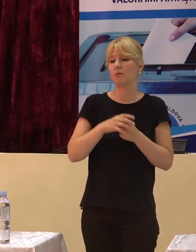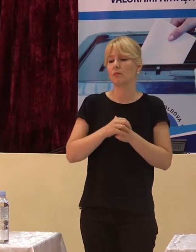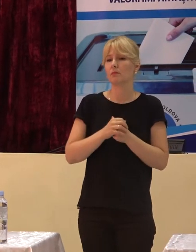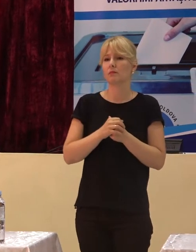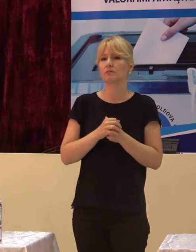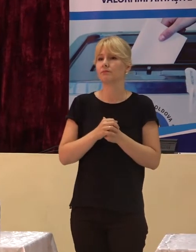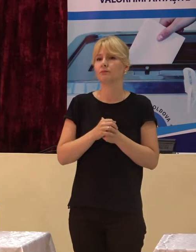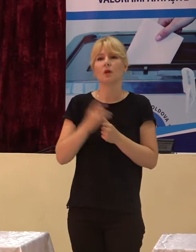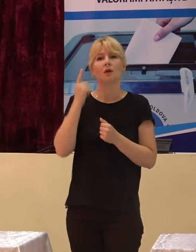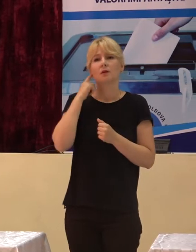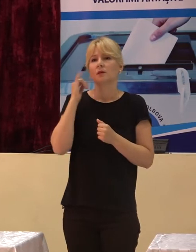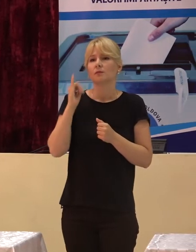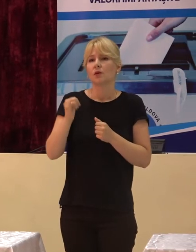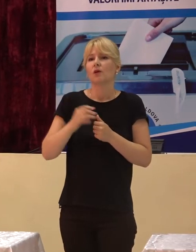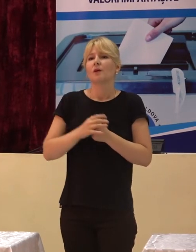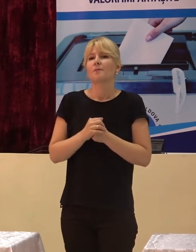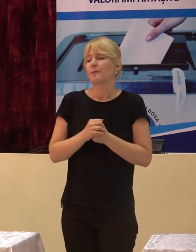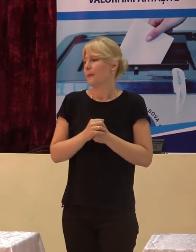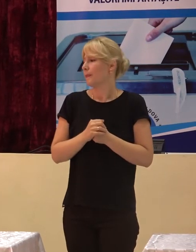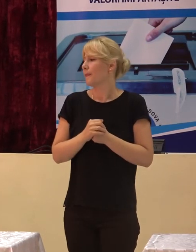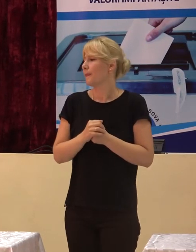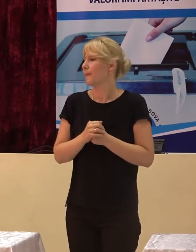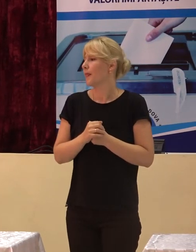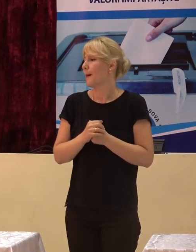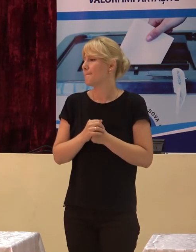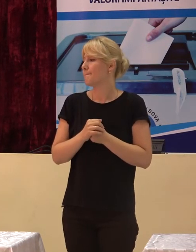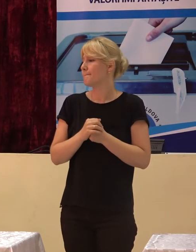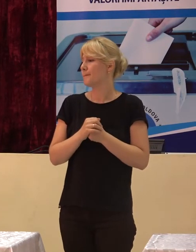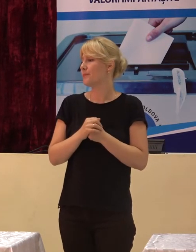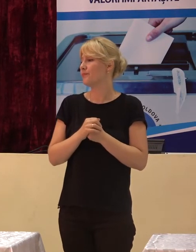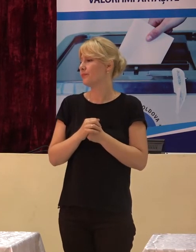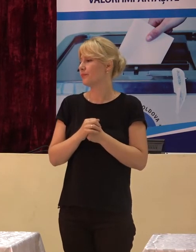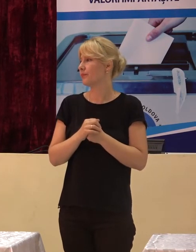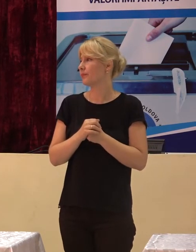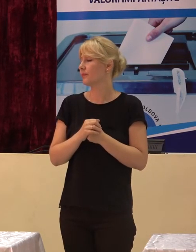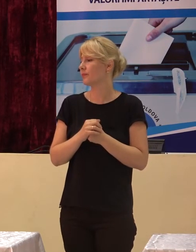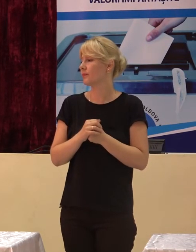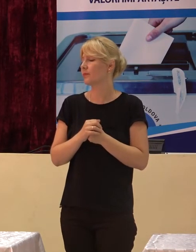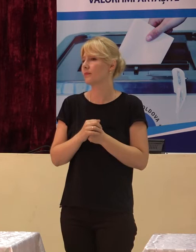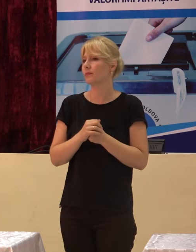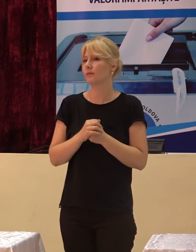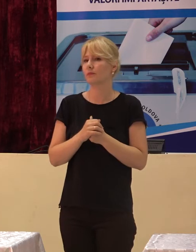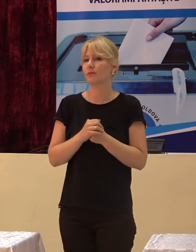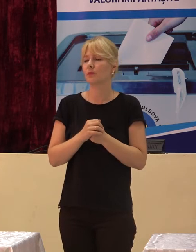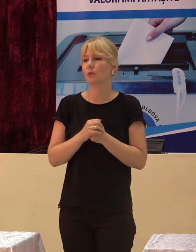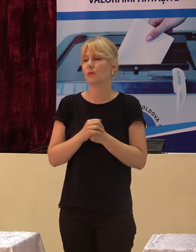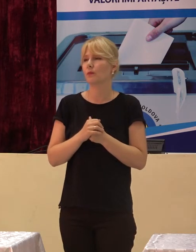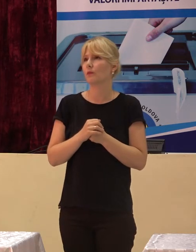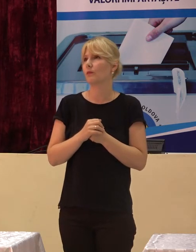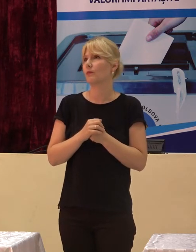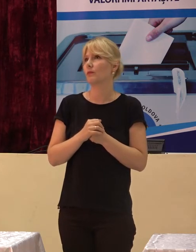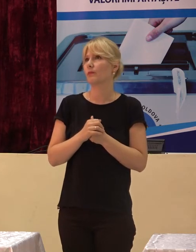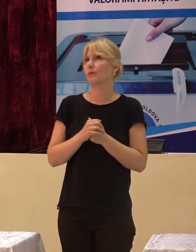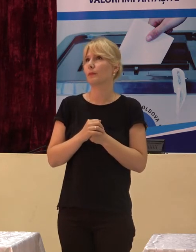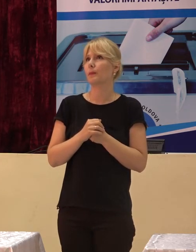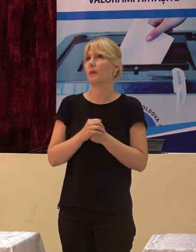formate accesibile în sistemul Braille cu traducere în limbajul mimico-gestual în format ușor de citit,